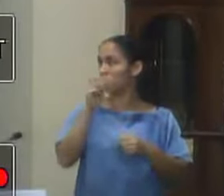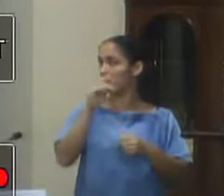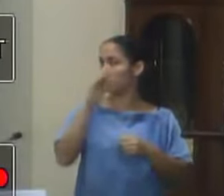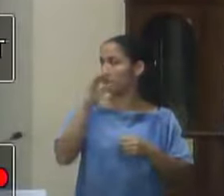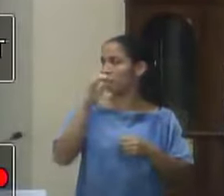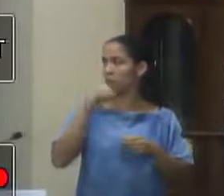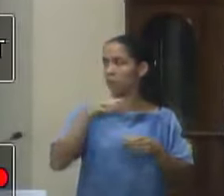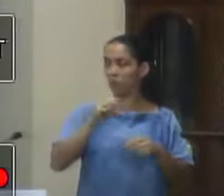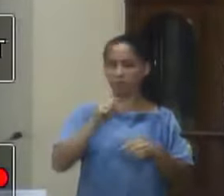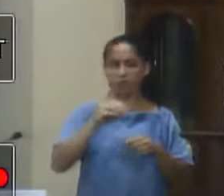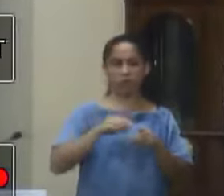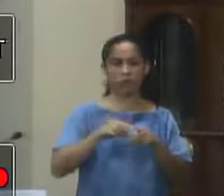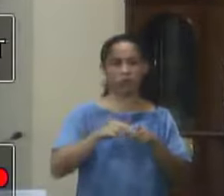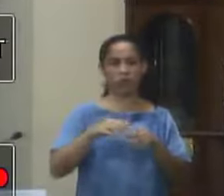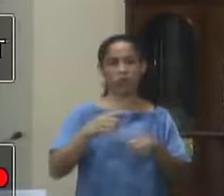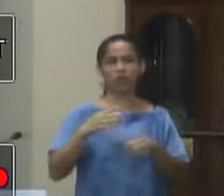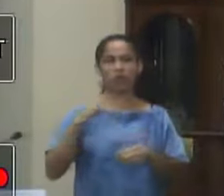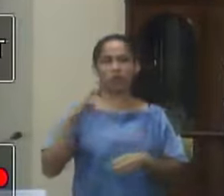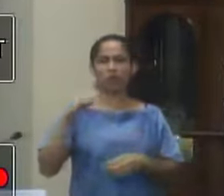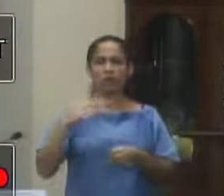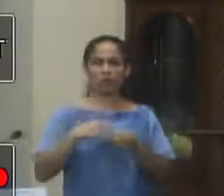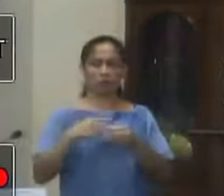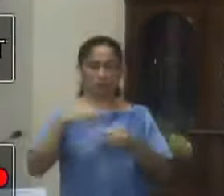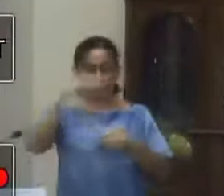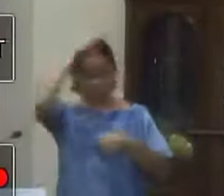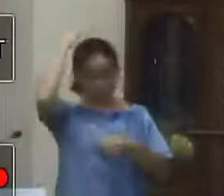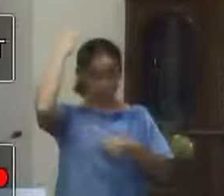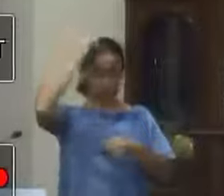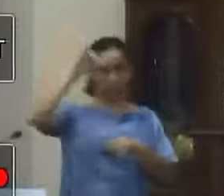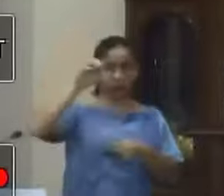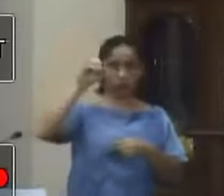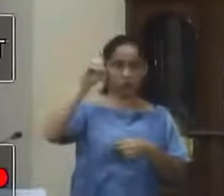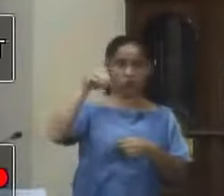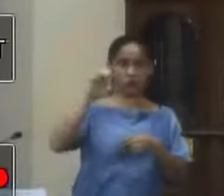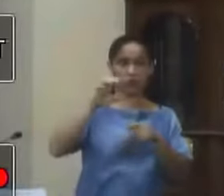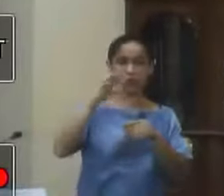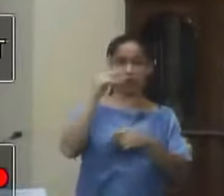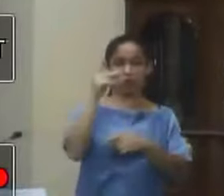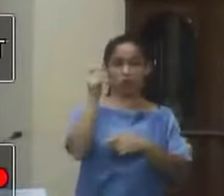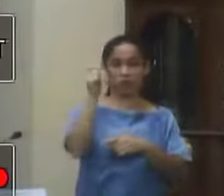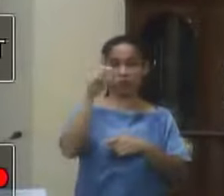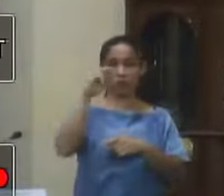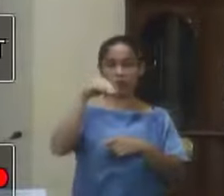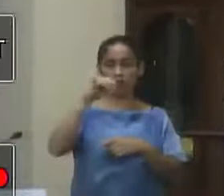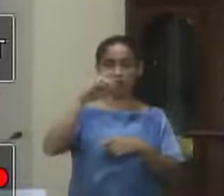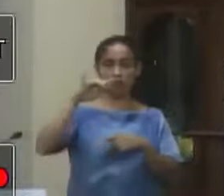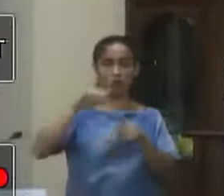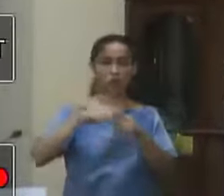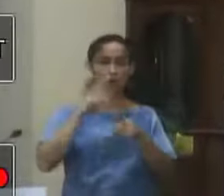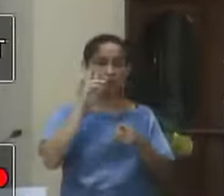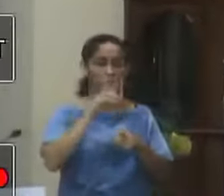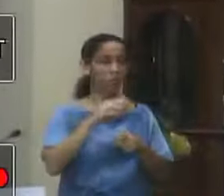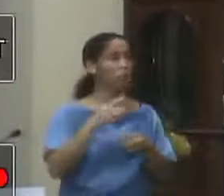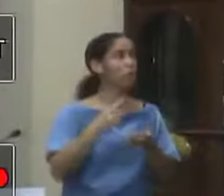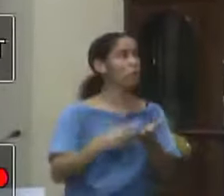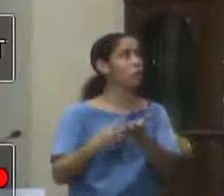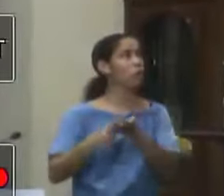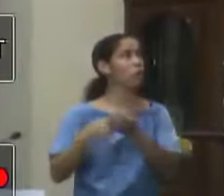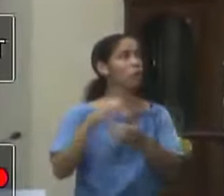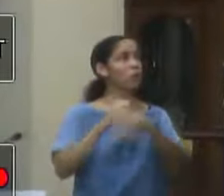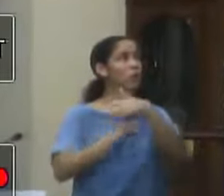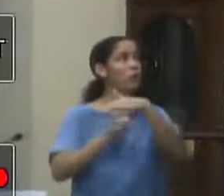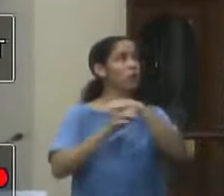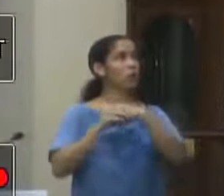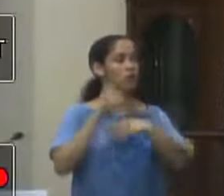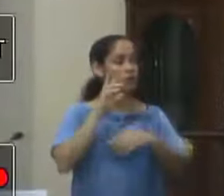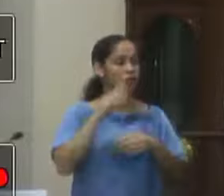José das Palmeiras, no Jardim Valença e no Carambita, e lá pude ver um comprometimento da CEDAI com o cronograma